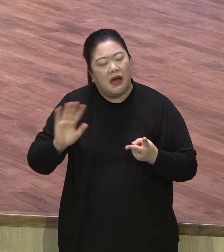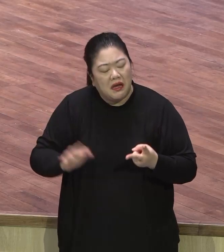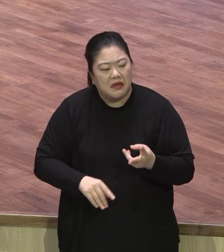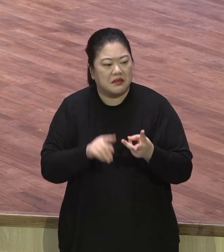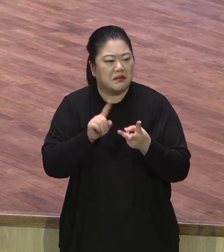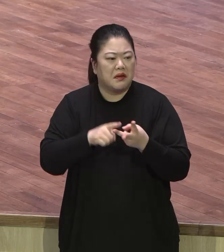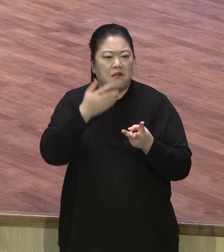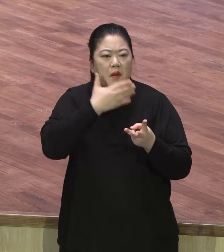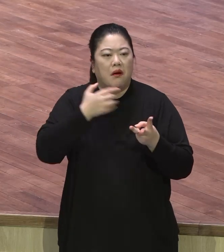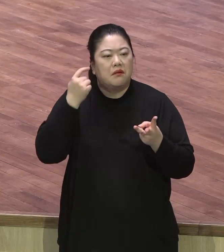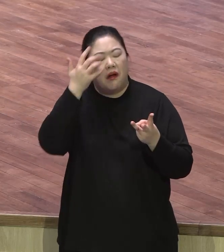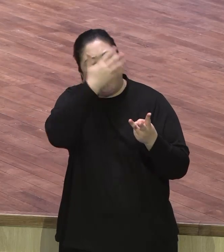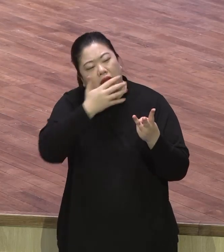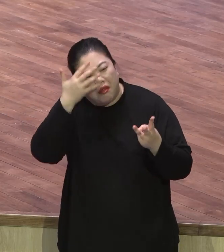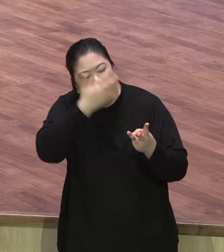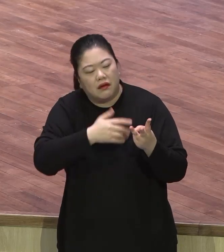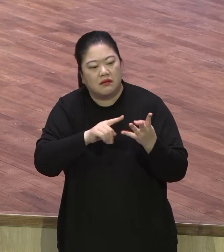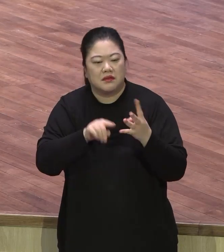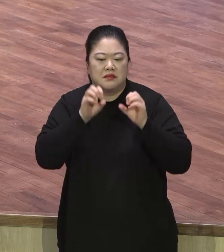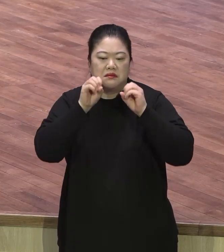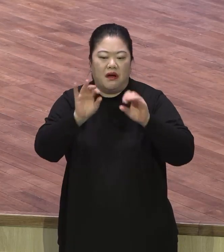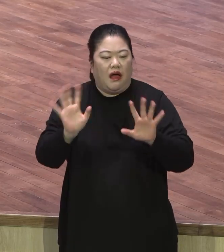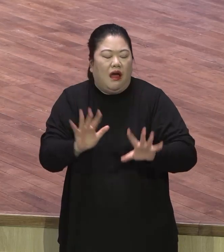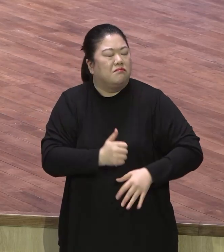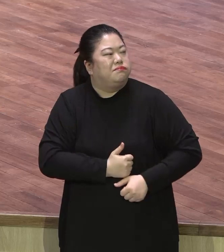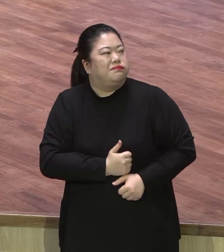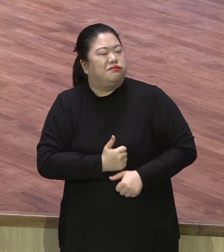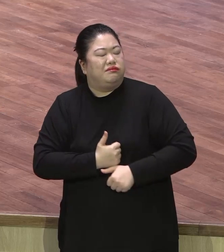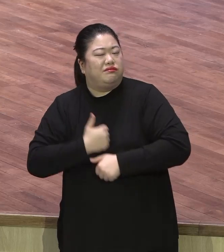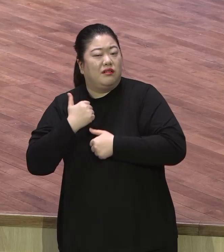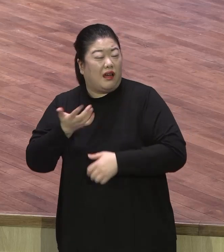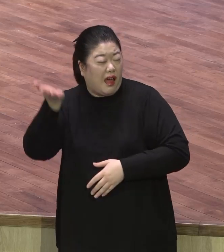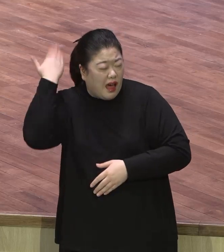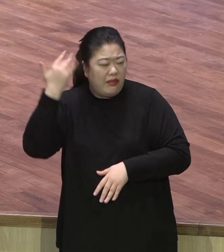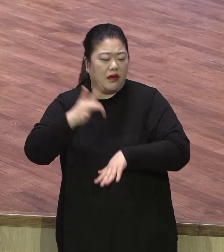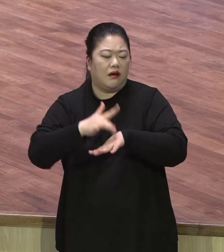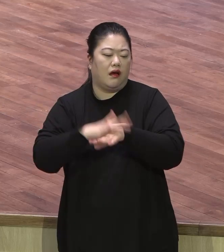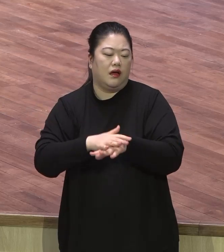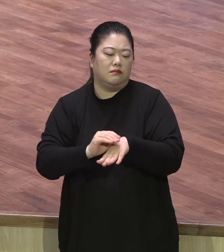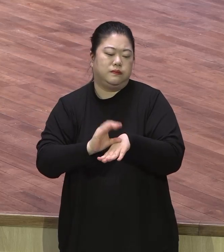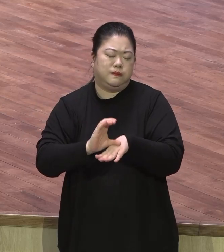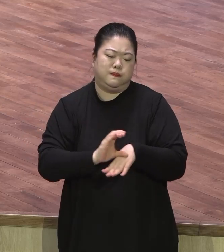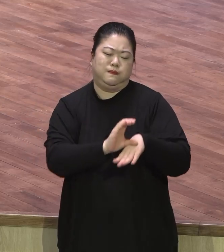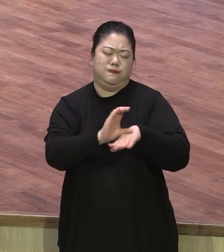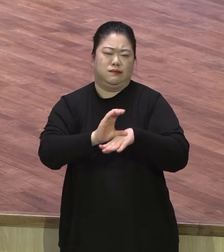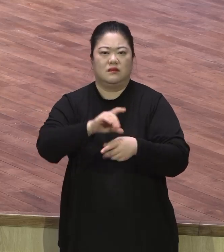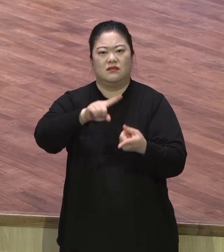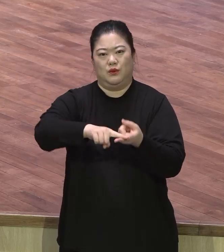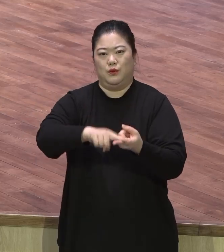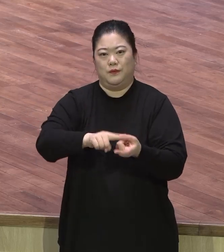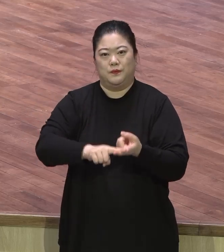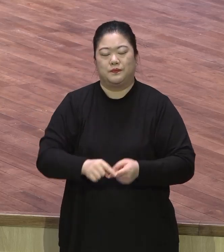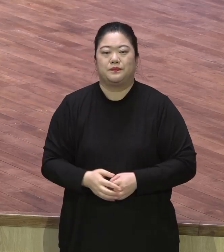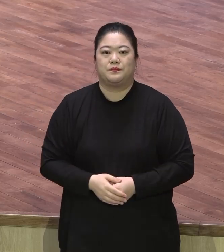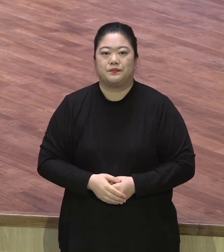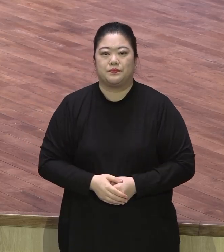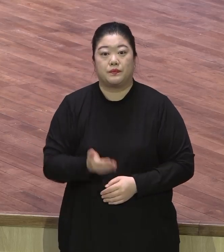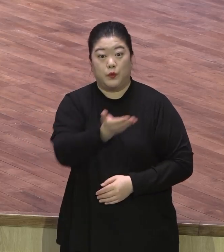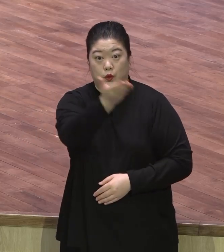애틀 애틀 옛날에 살던 그 버릇대로 살아요. 자 우리 영경모드 선생님들 오직